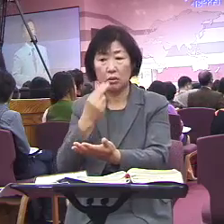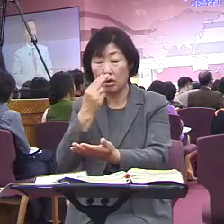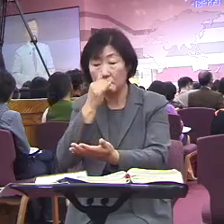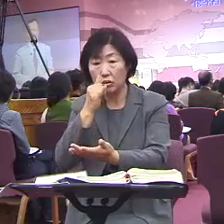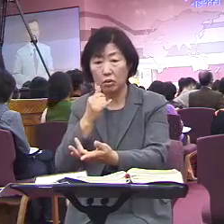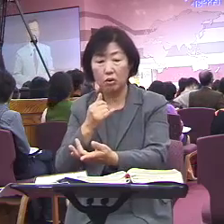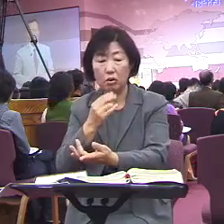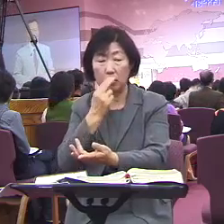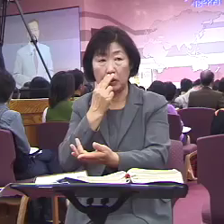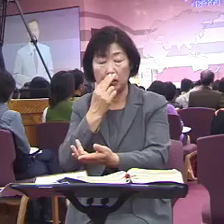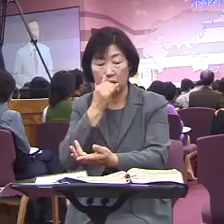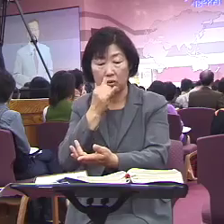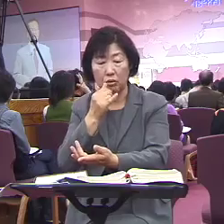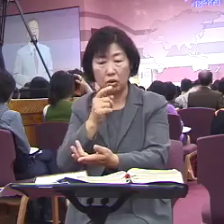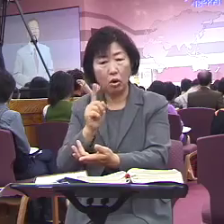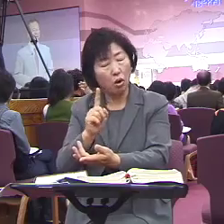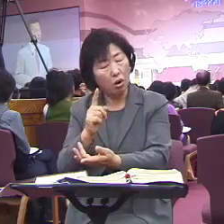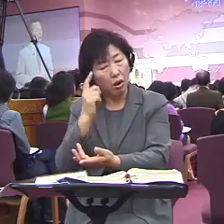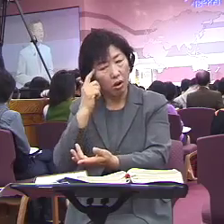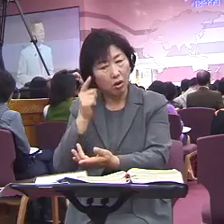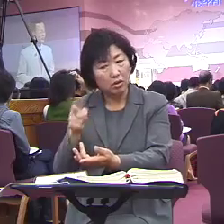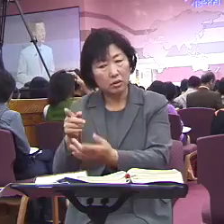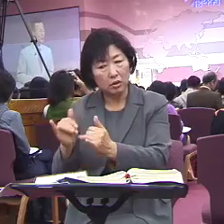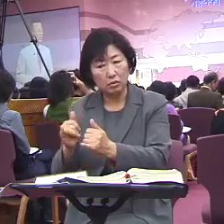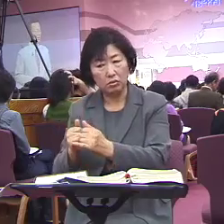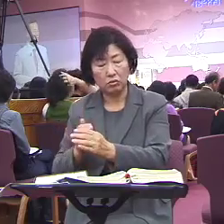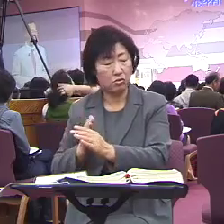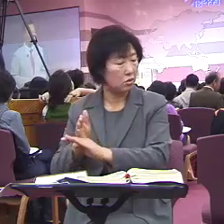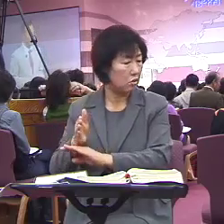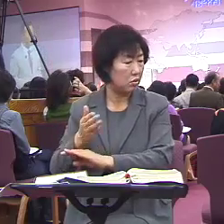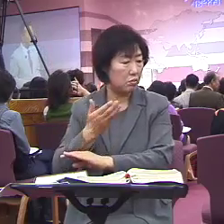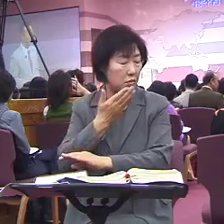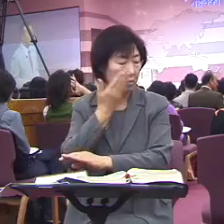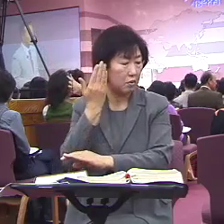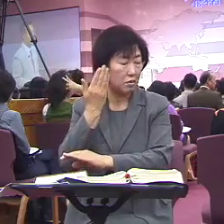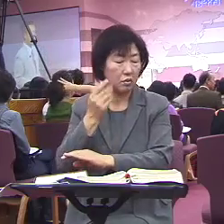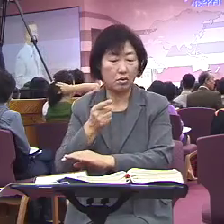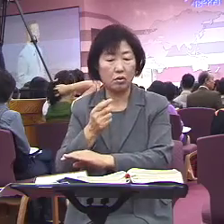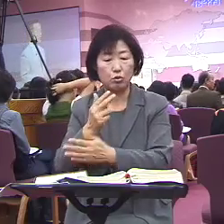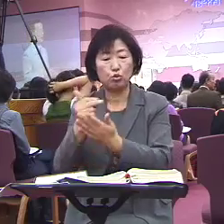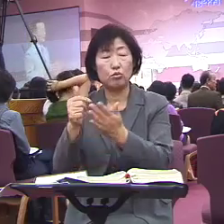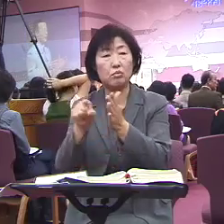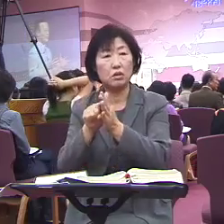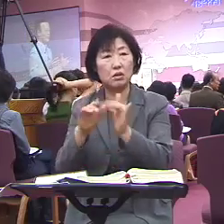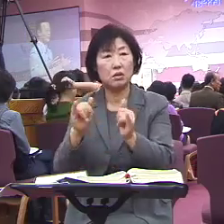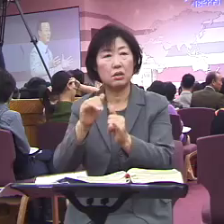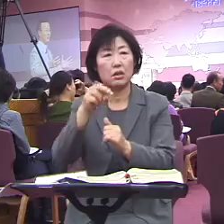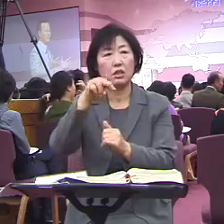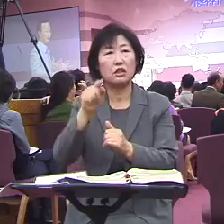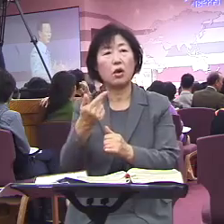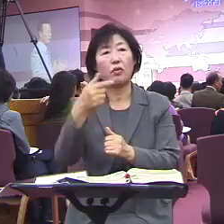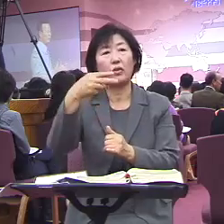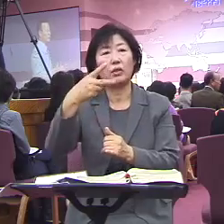그래가지고 이제 어떡하나, 그를 그냥 지나칠 수는 없었죠. 그래도 주님을 믿는 선다싱